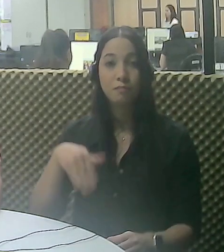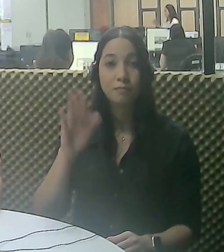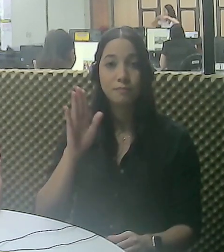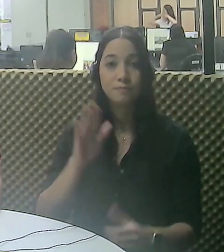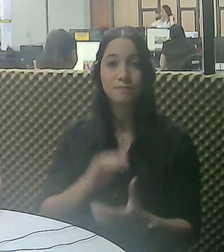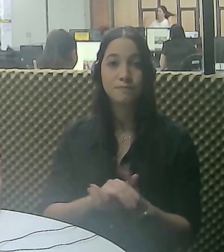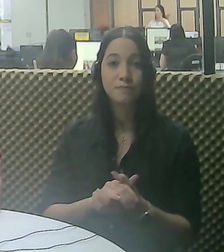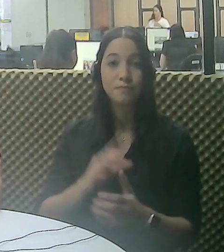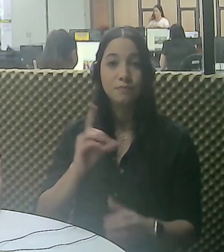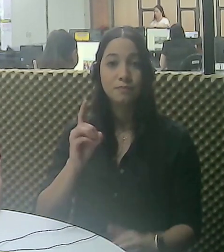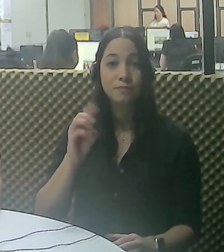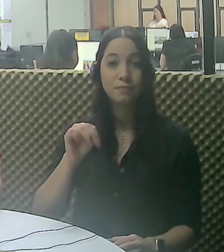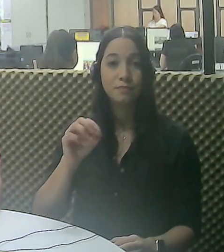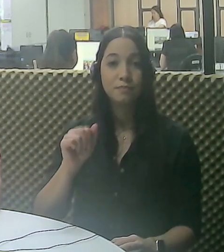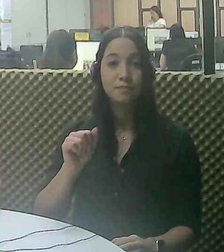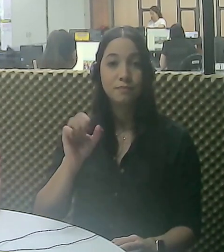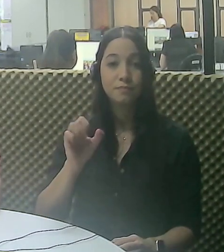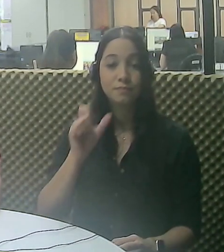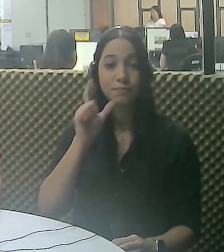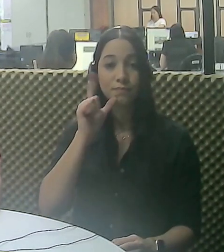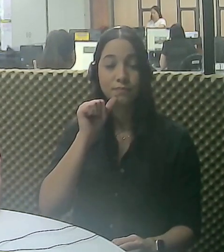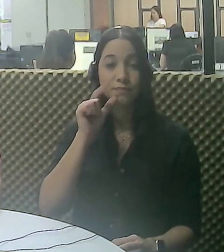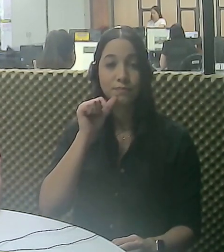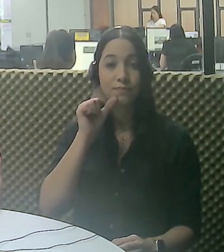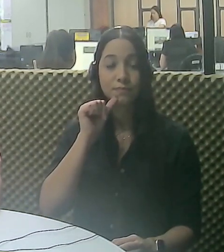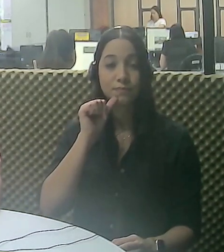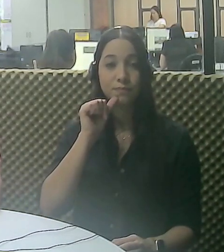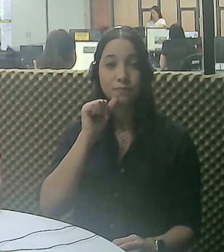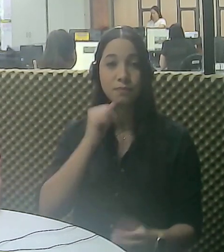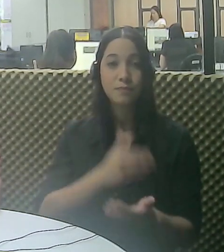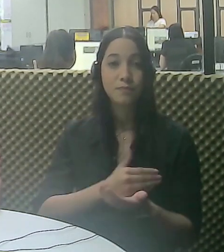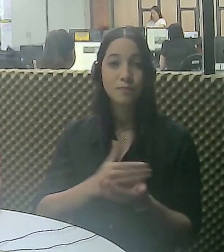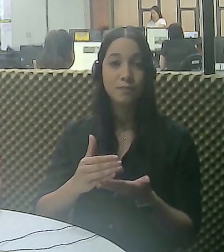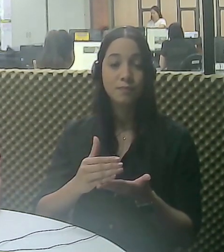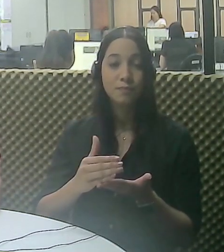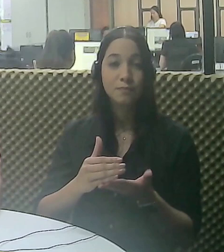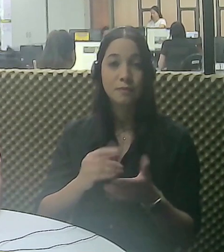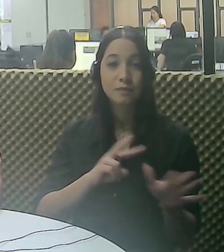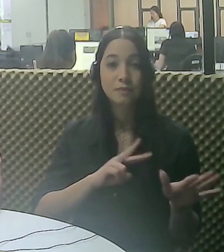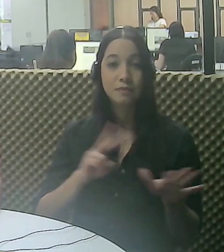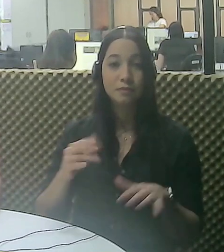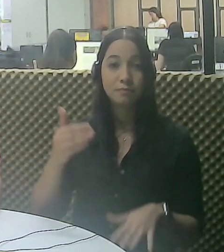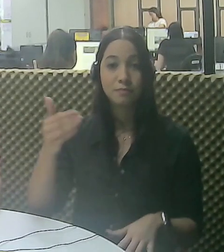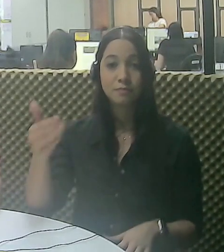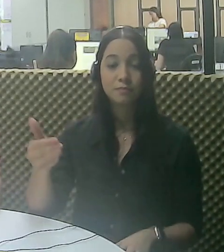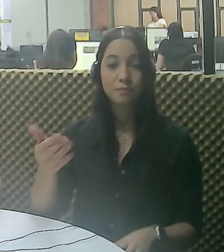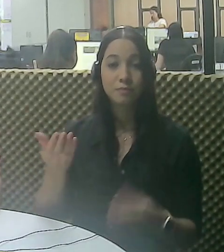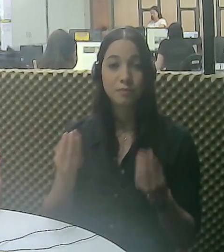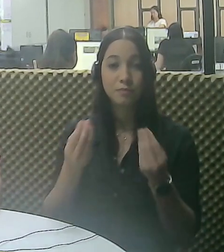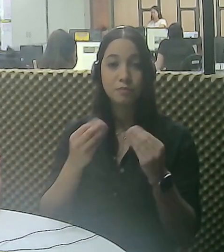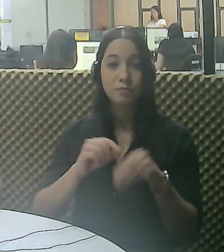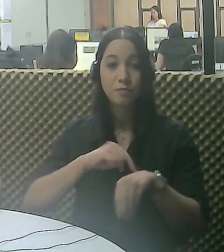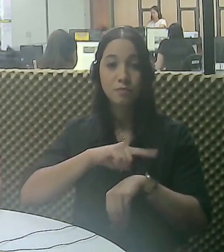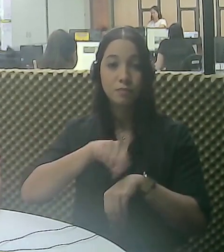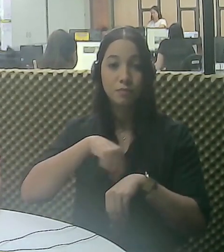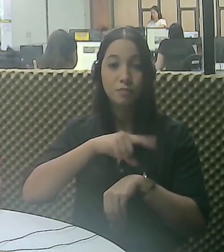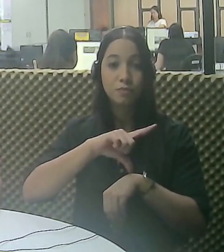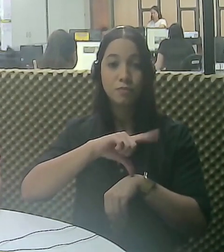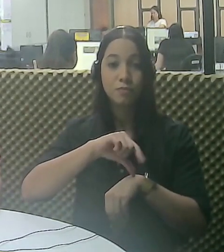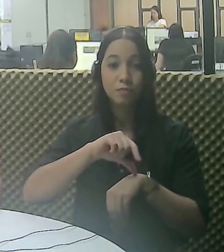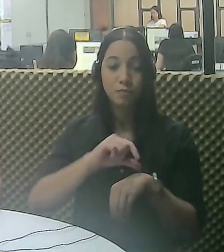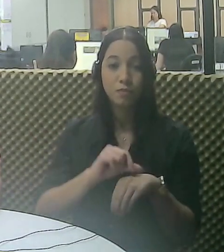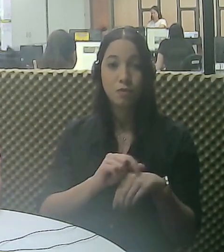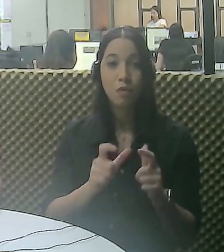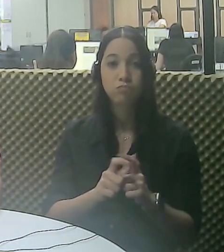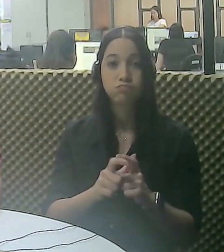O Departamento Municipal de Água e Esgoto, Demai, vai iniciar nas próximas semanas a instalação de hidrômetros de